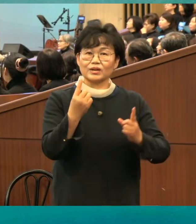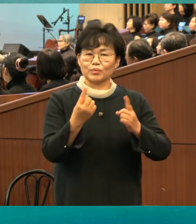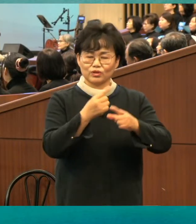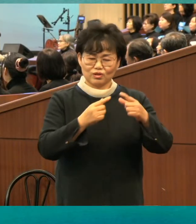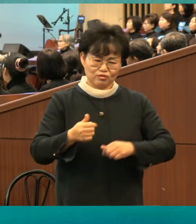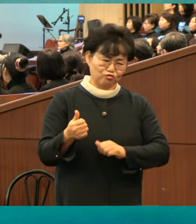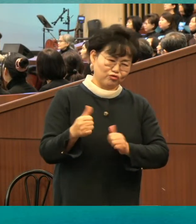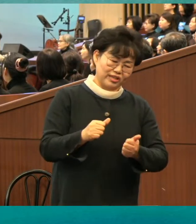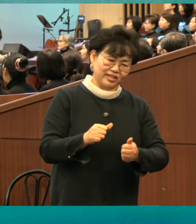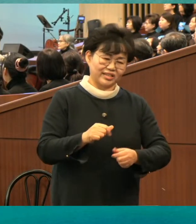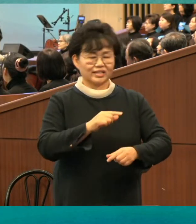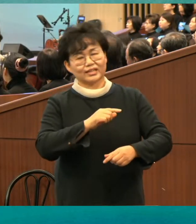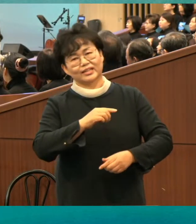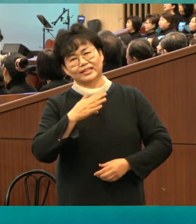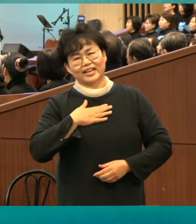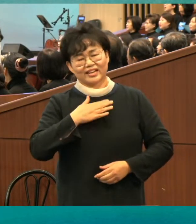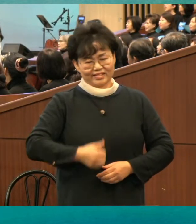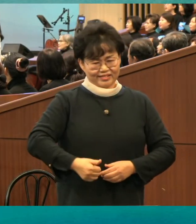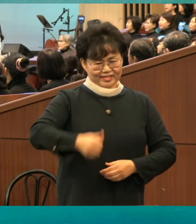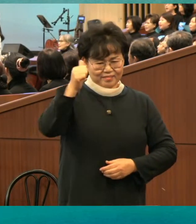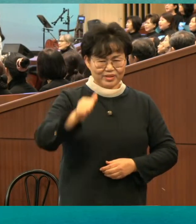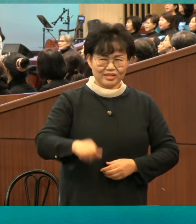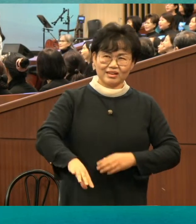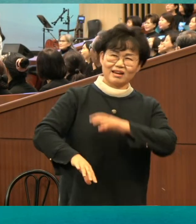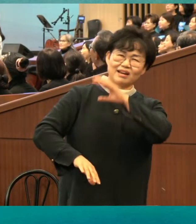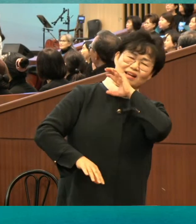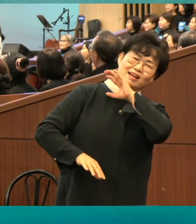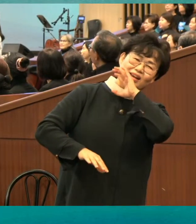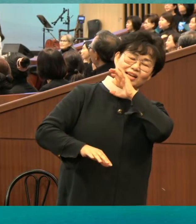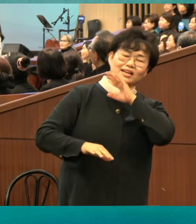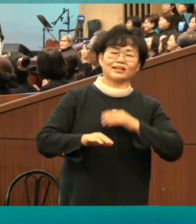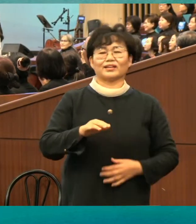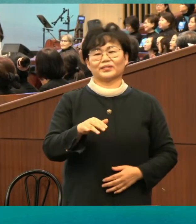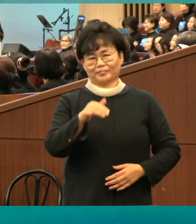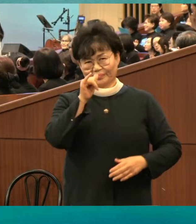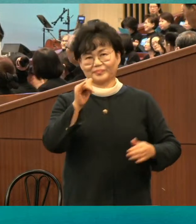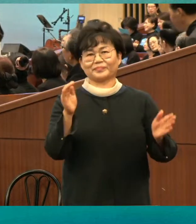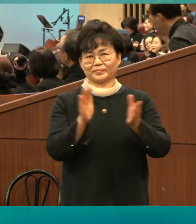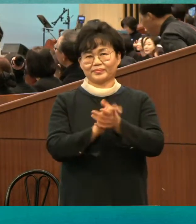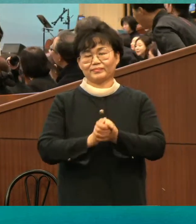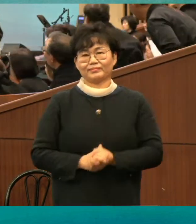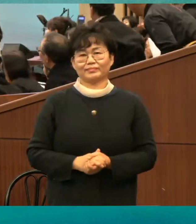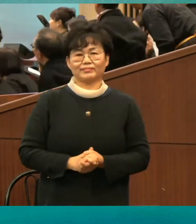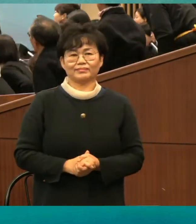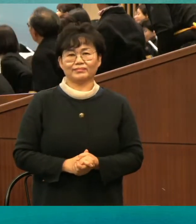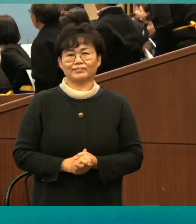내게 나으니이다 하니라. 아멘. 알겠습니다.